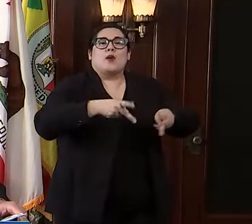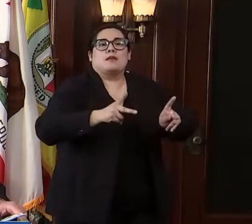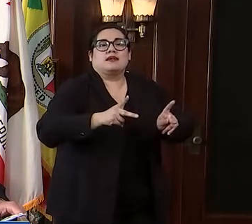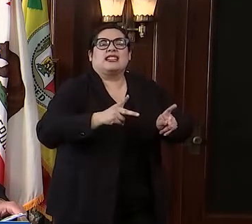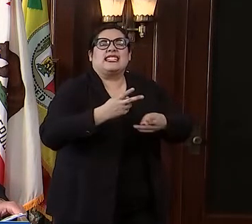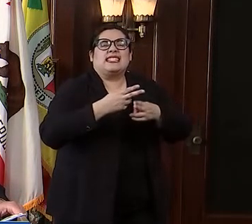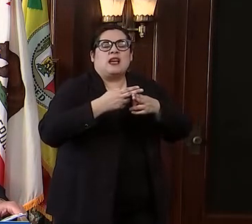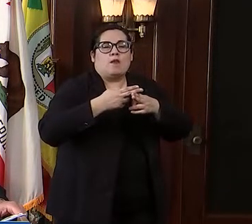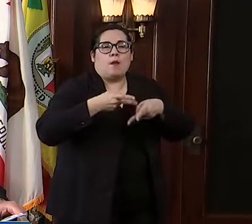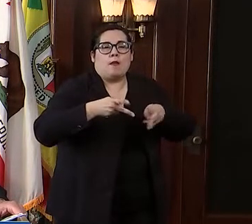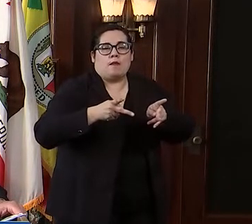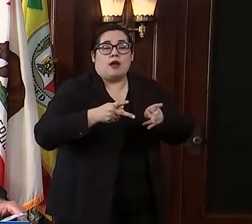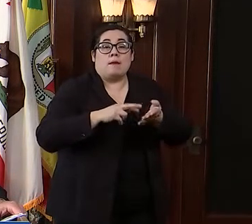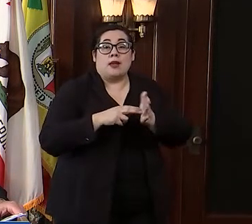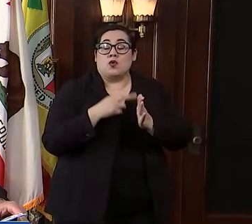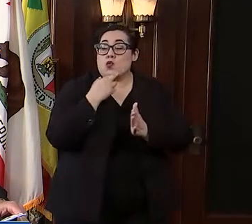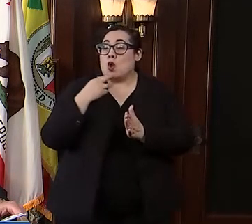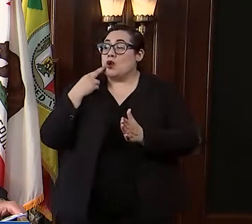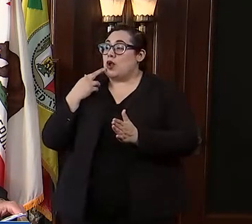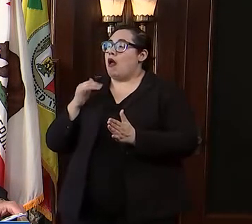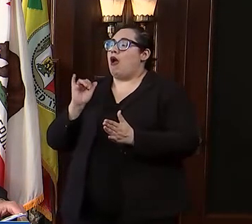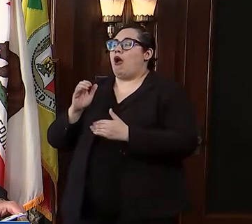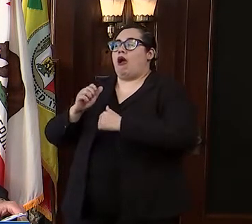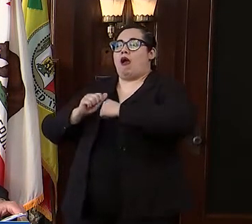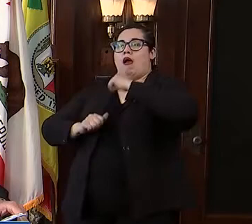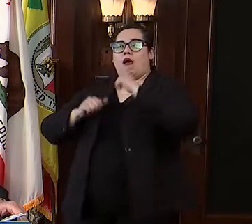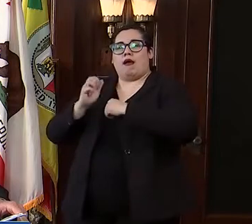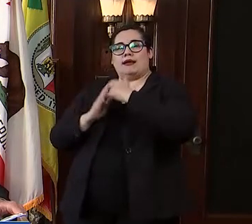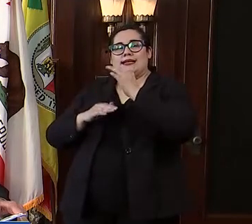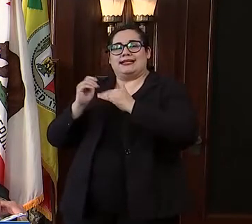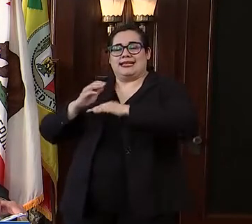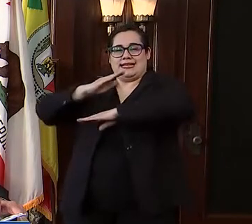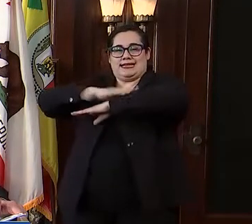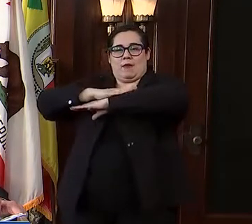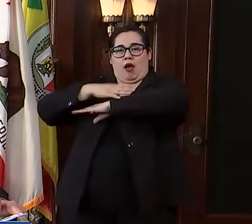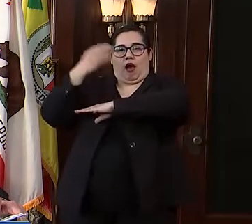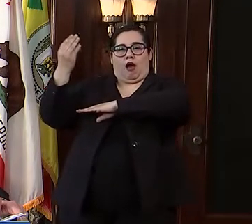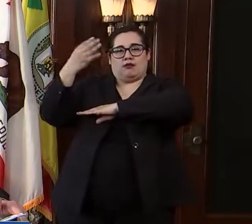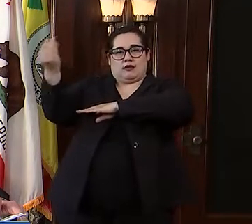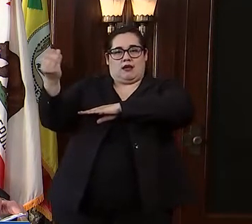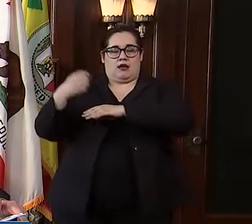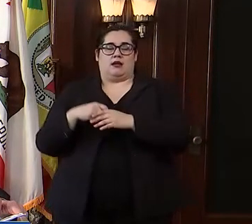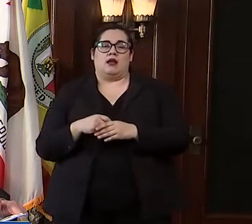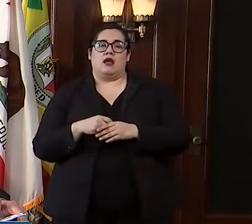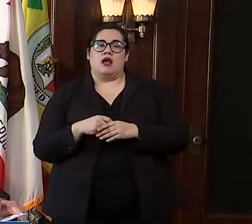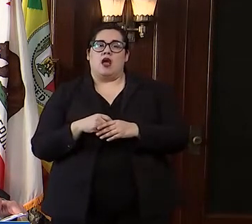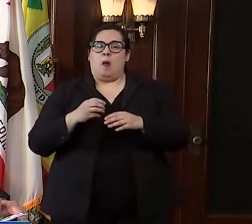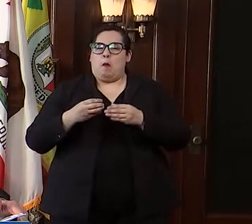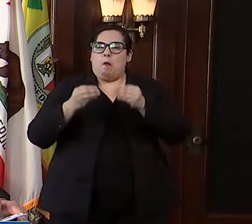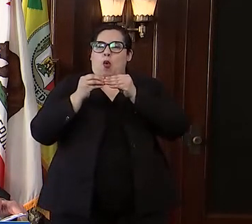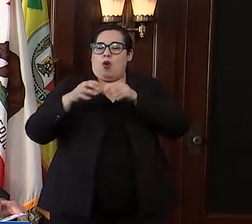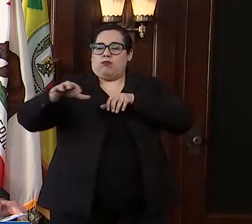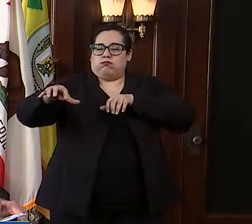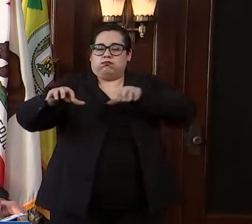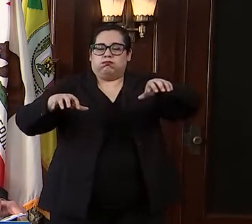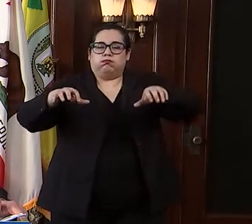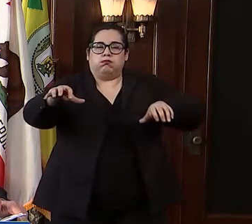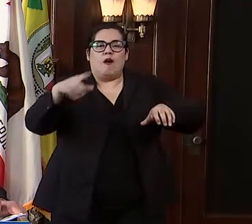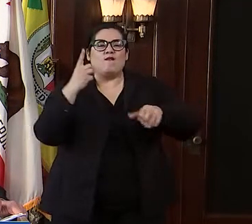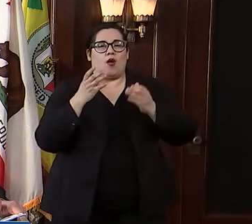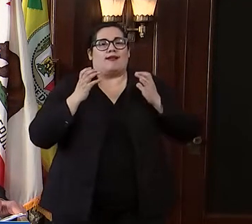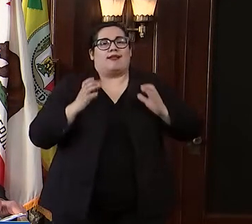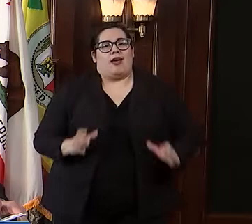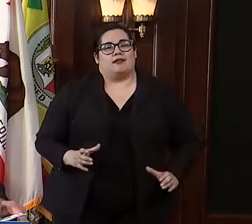para que restaurantes puedan más fácilmente ofrecer comedores al aire libre para sus clientes.